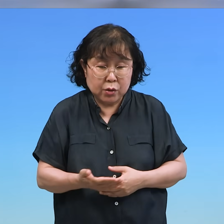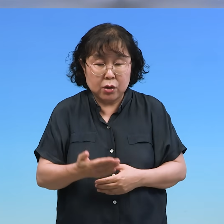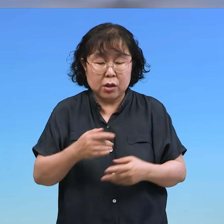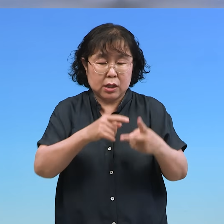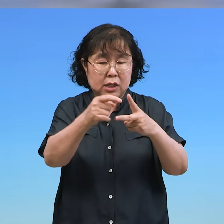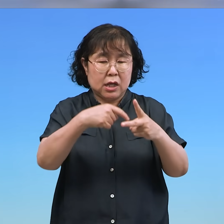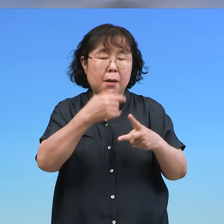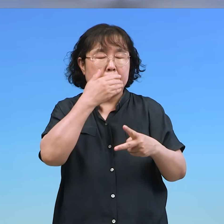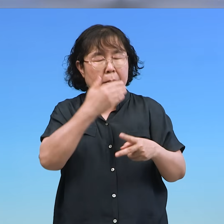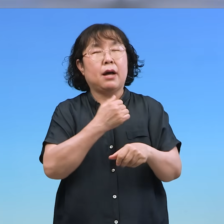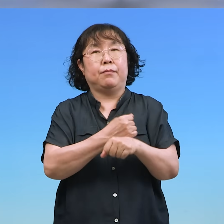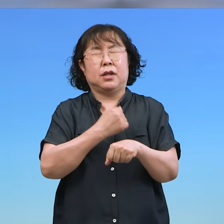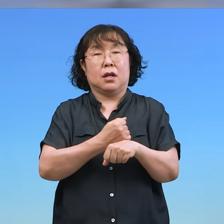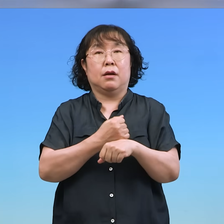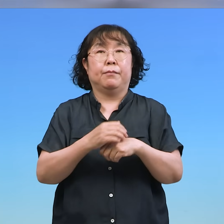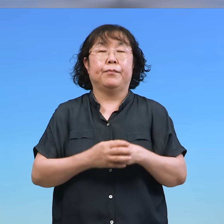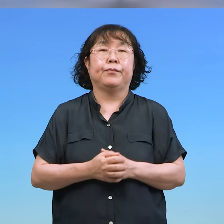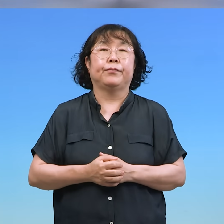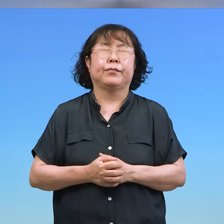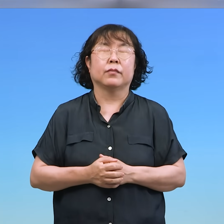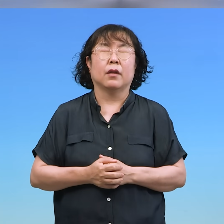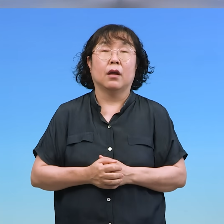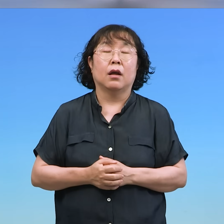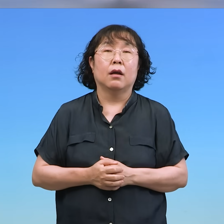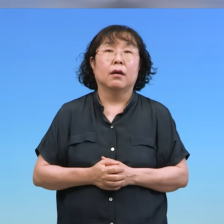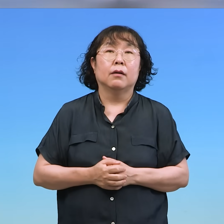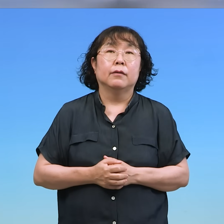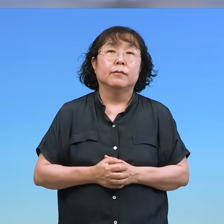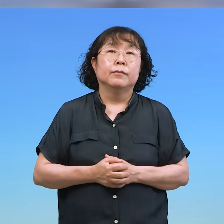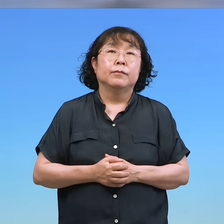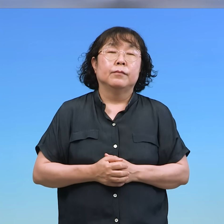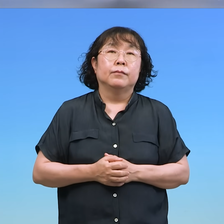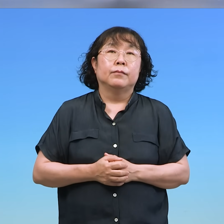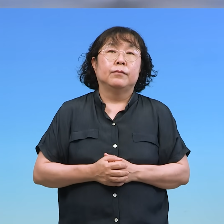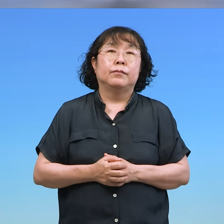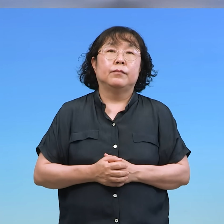내가 이런데 우리 성도님들 오죽하겠나.